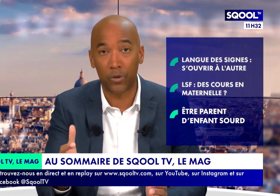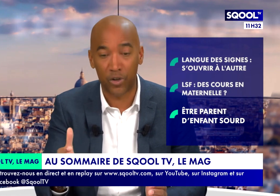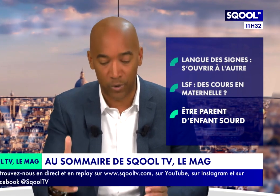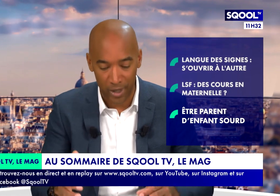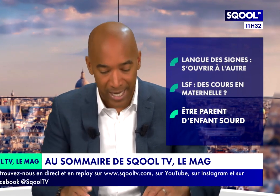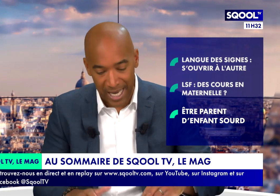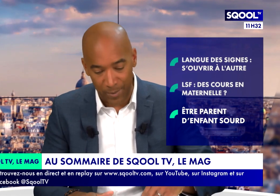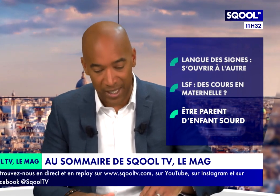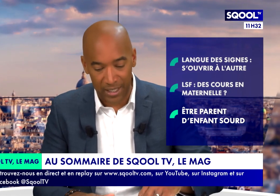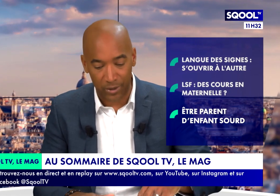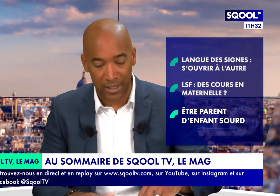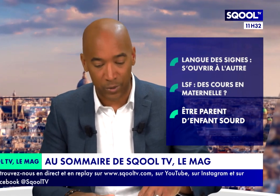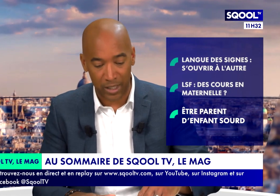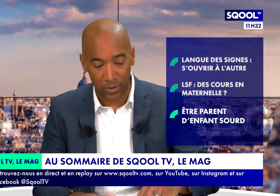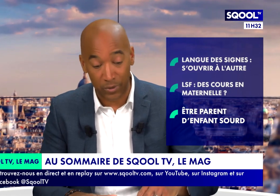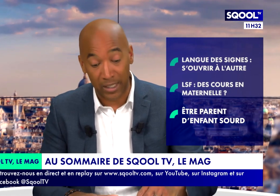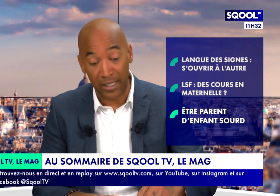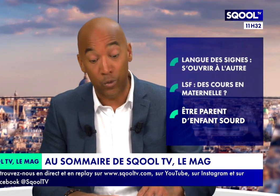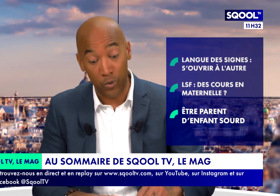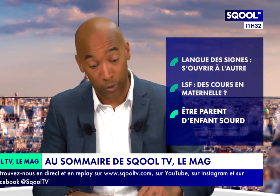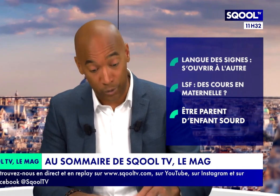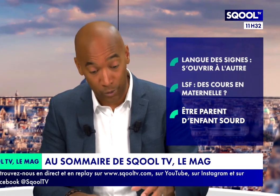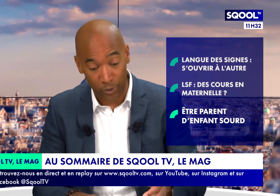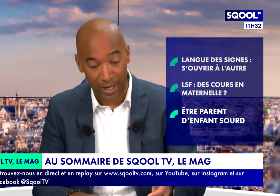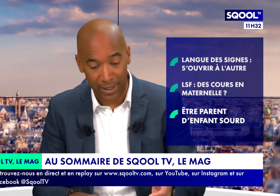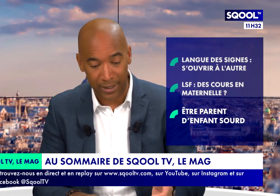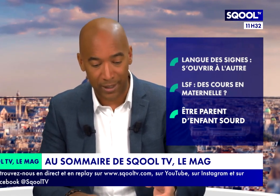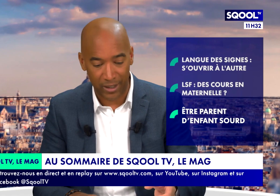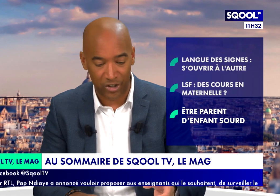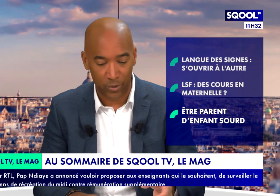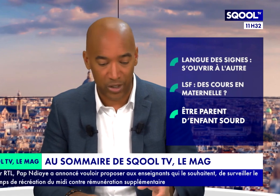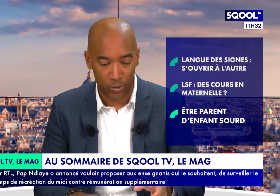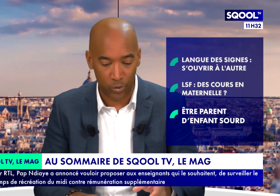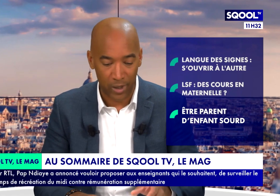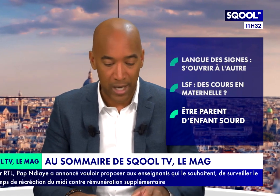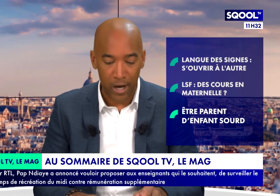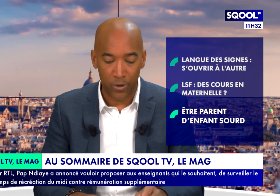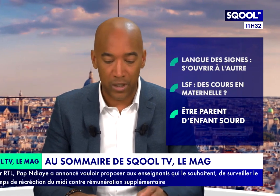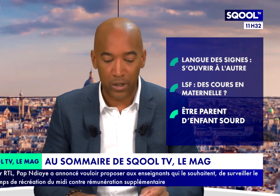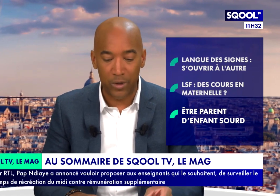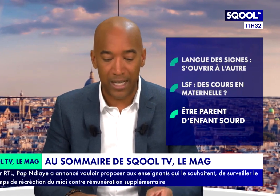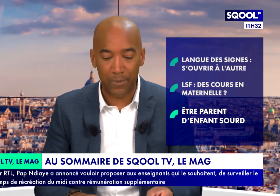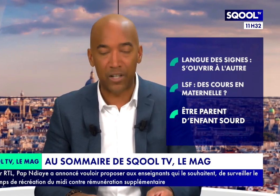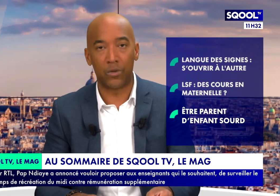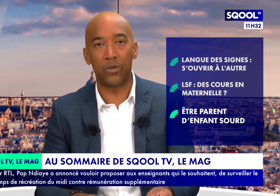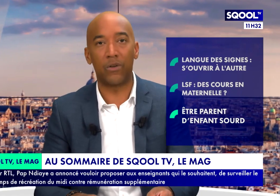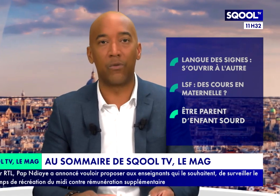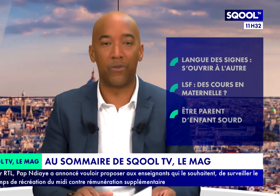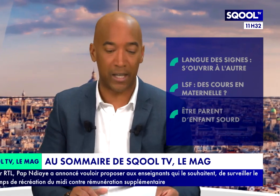heureusement. Eh bien, existe des associations, des cours sur Internet avec des chaînes aussi YouTube. Aussi une aide précieuse, vous le verrez,